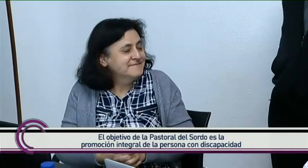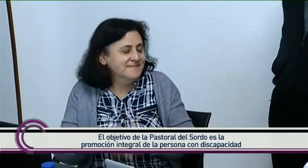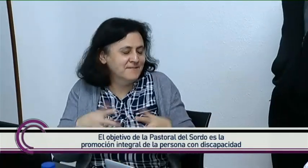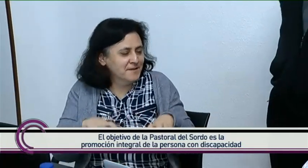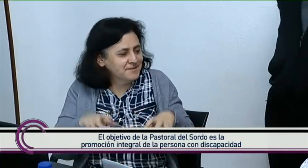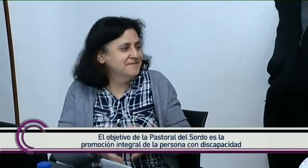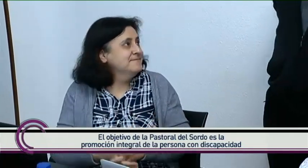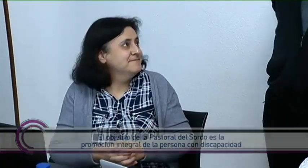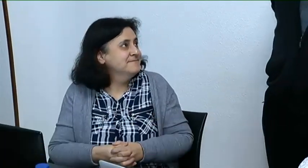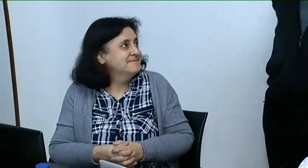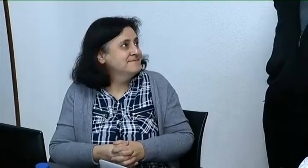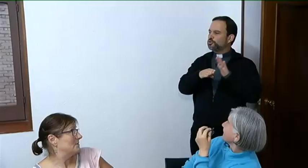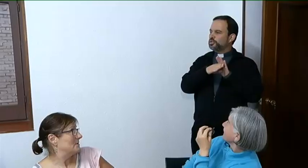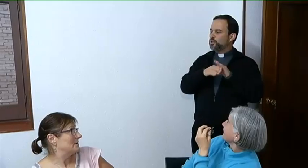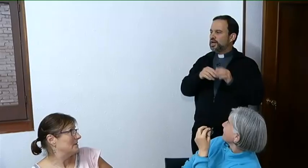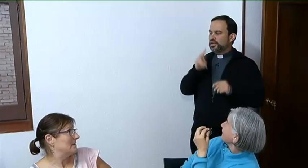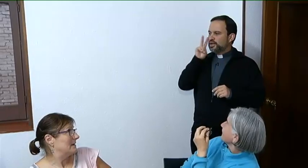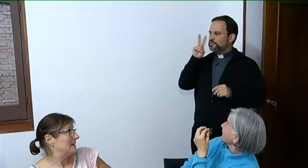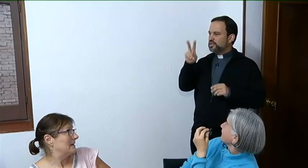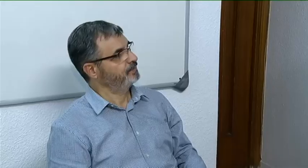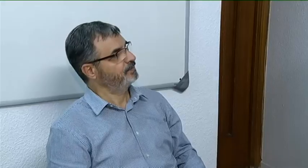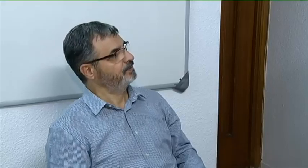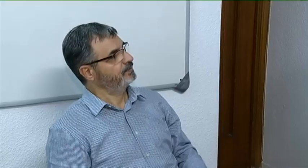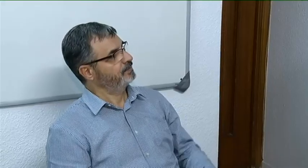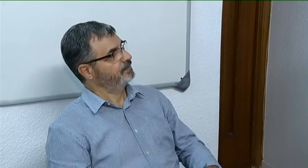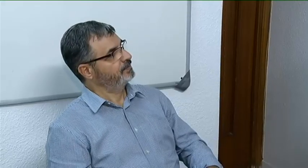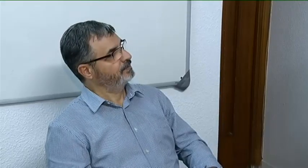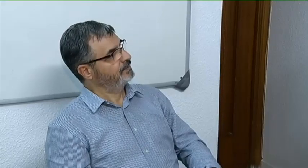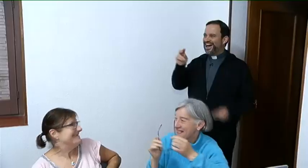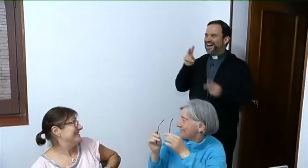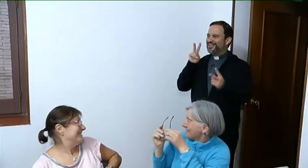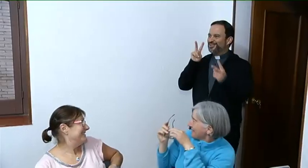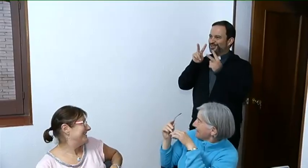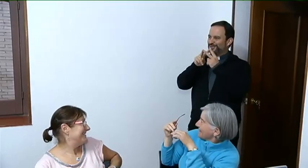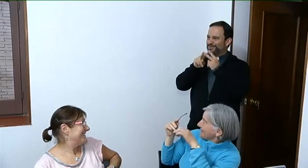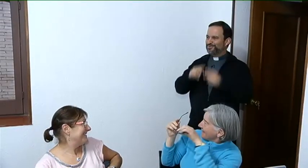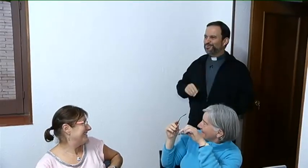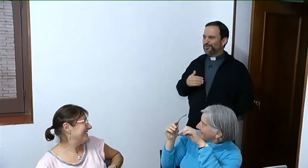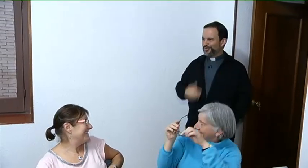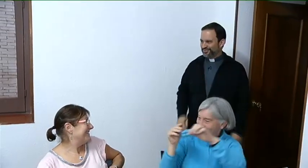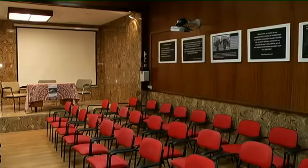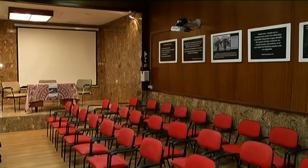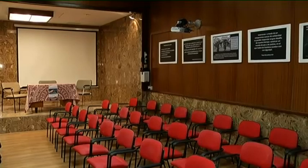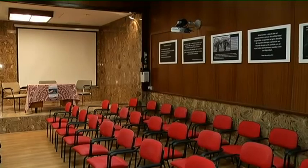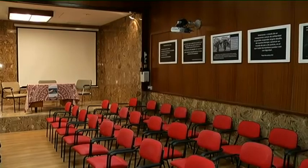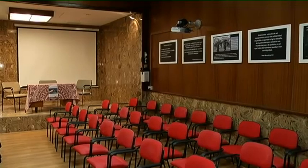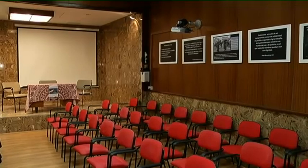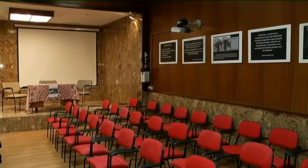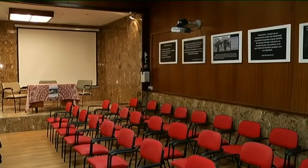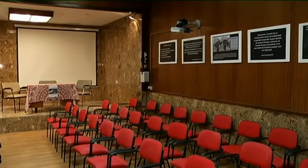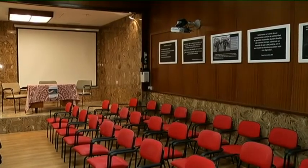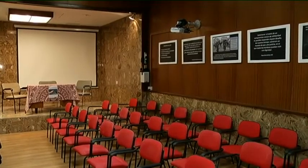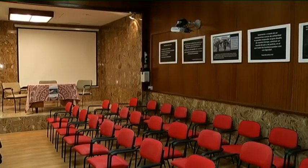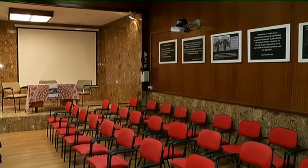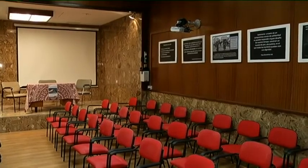en el aula de informática. Vamos a continuar viendo otras actividades. Ahí nos vemos pronto. Otra de las actividades